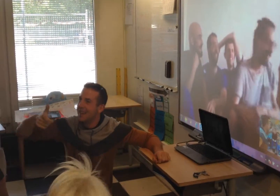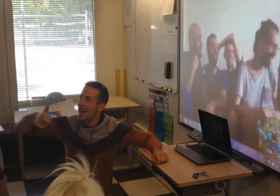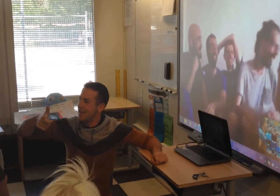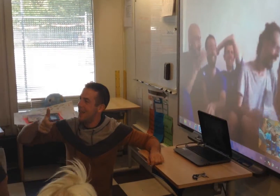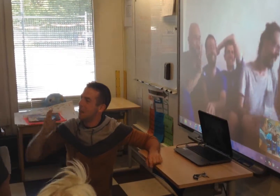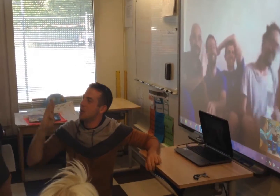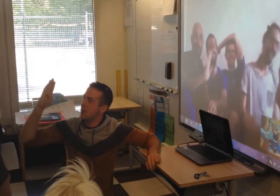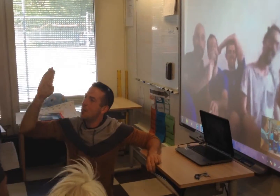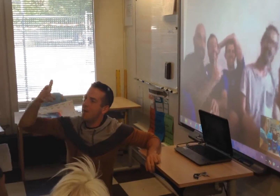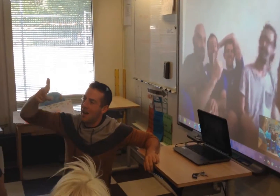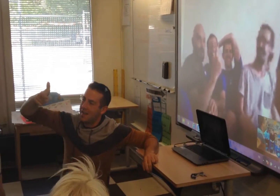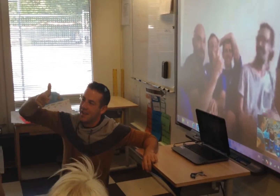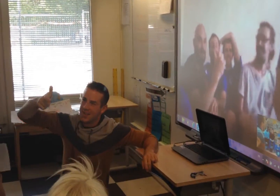Ouais. Attaque, Benjamin, tu feras